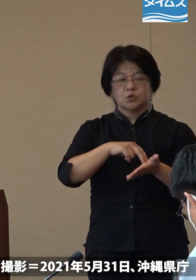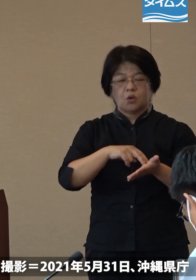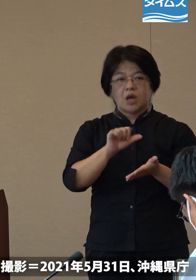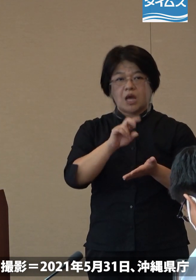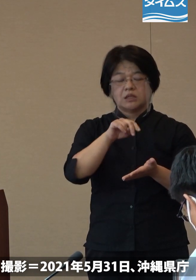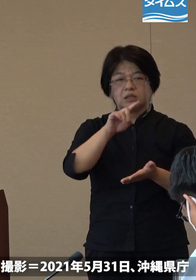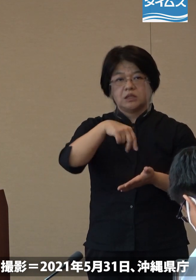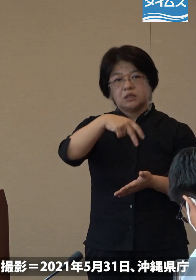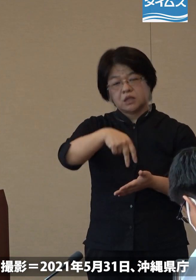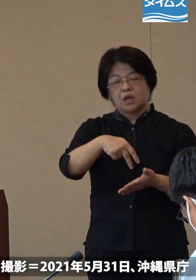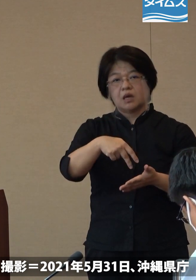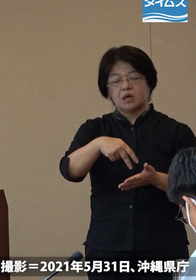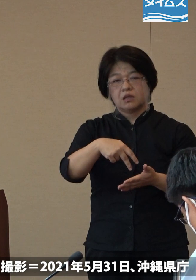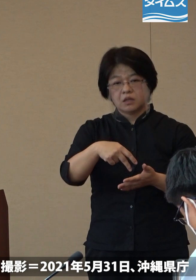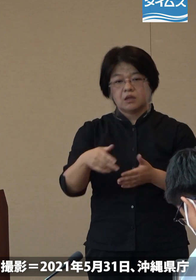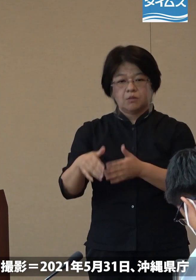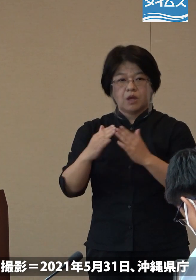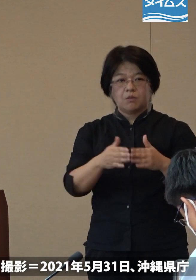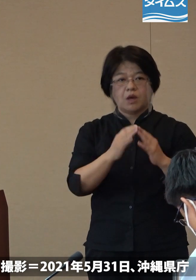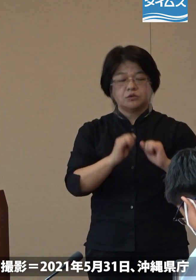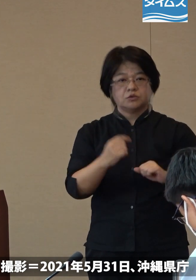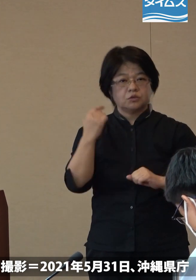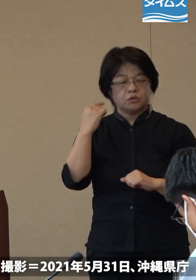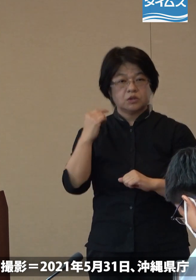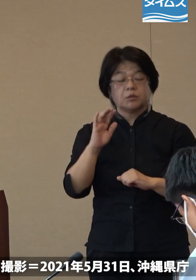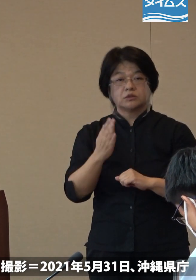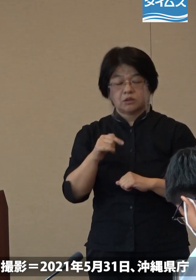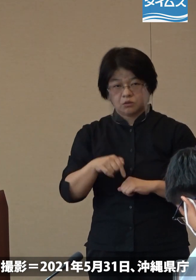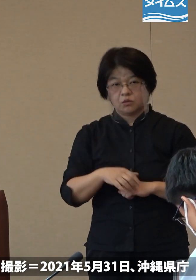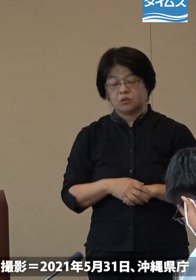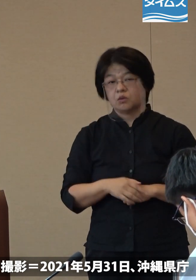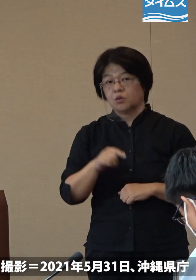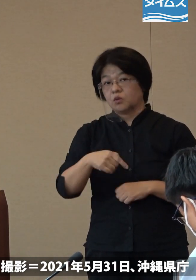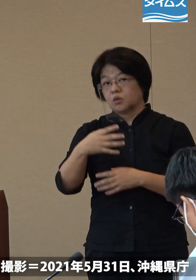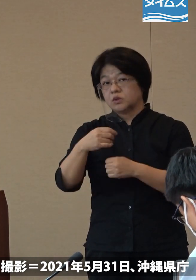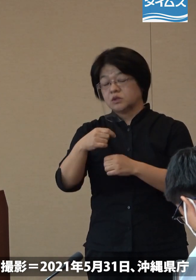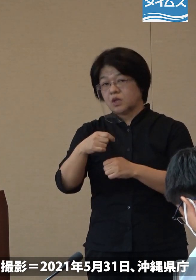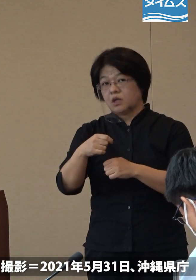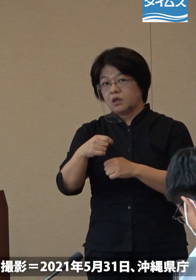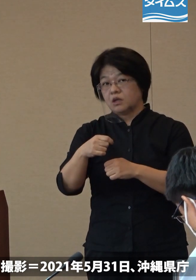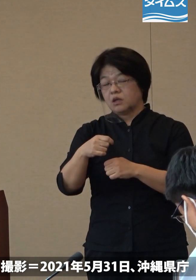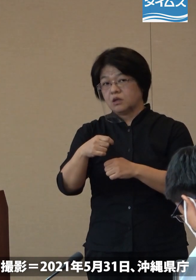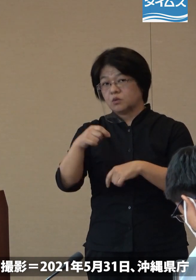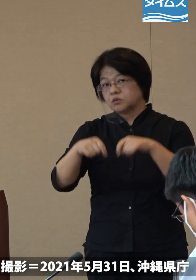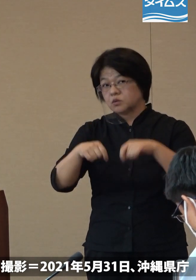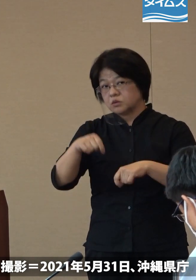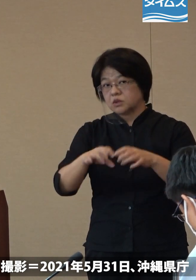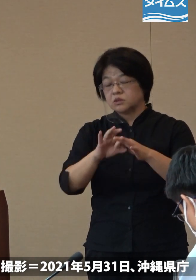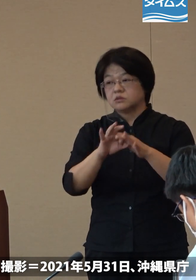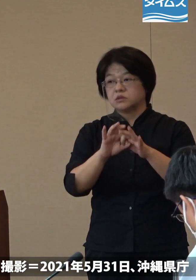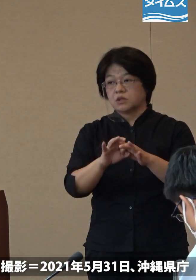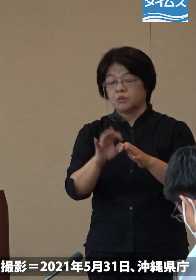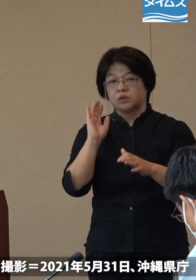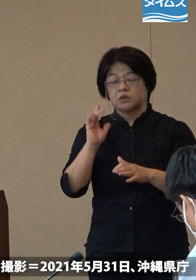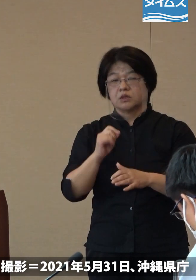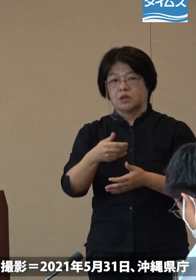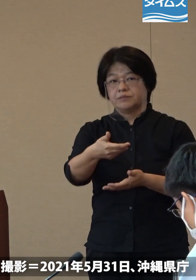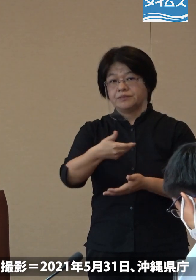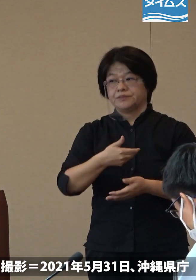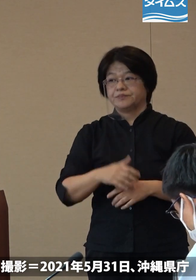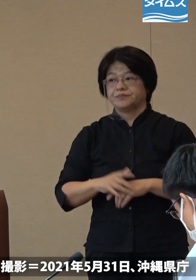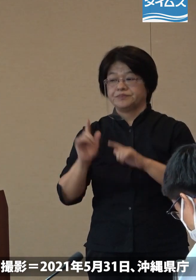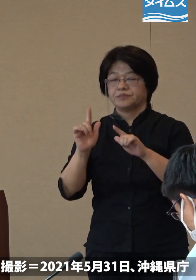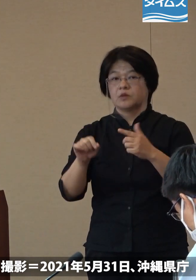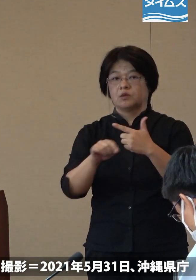という形であったんですけど、6月中旬が設置の規模だったと思うんですが、この日程のズレとかは。 はい、今の